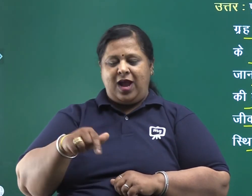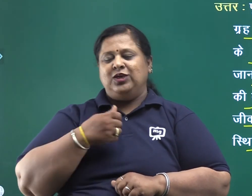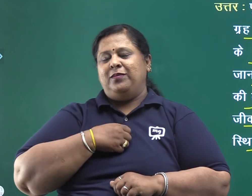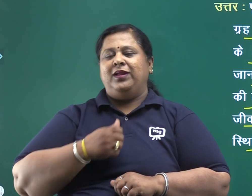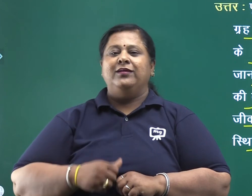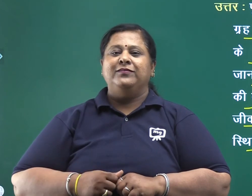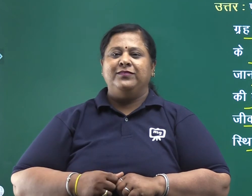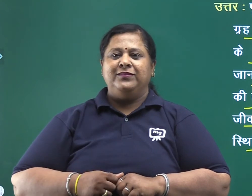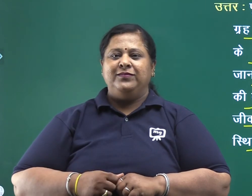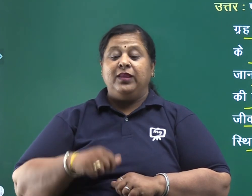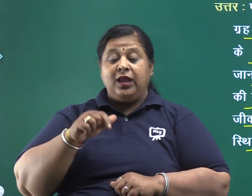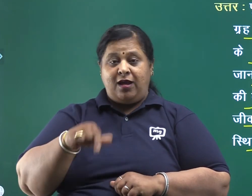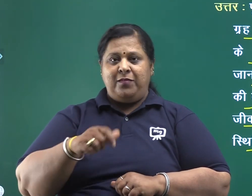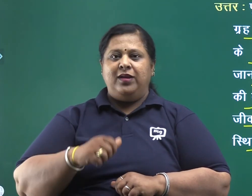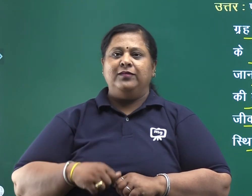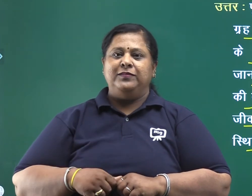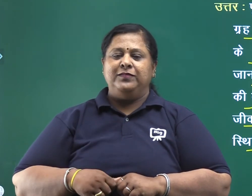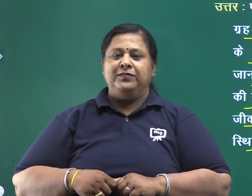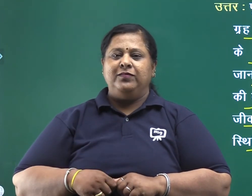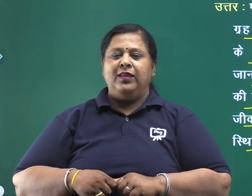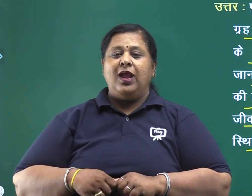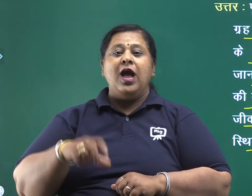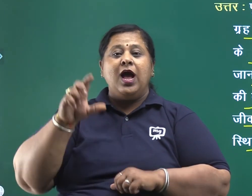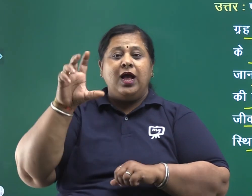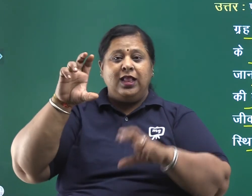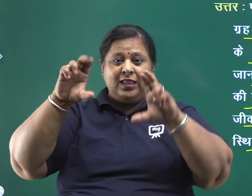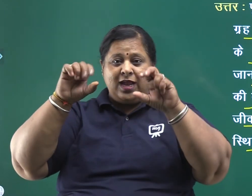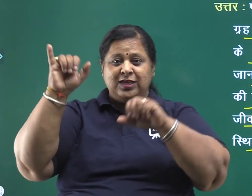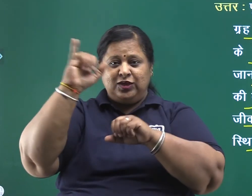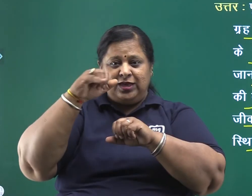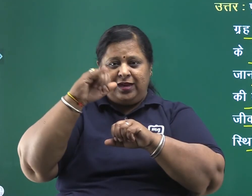हमने यहाँ पर अध्याय 6